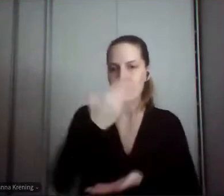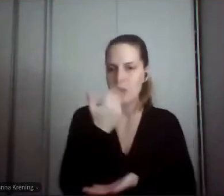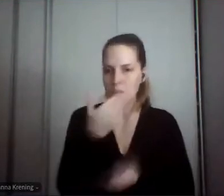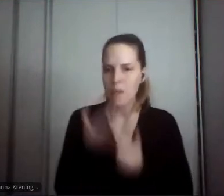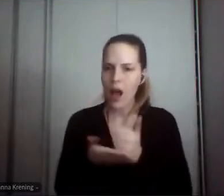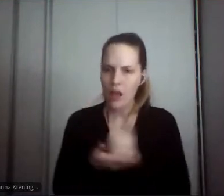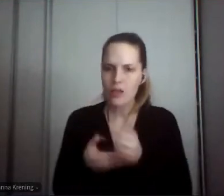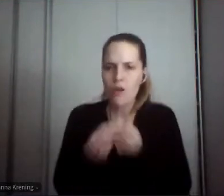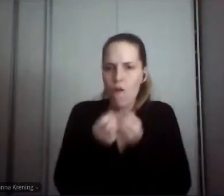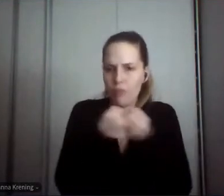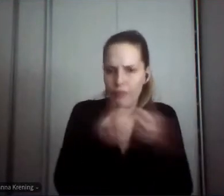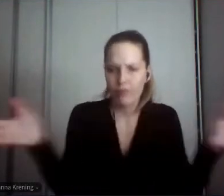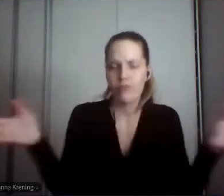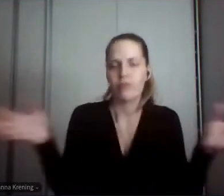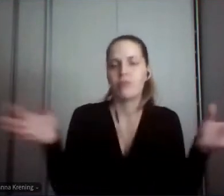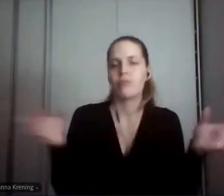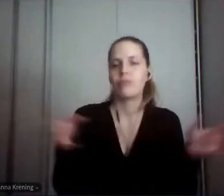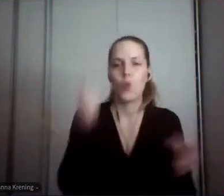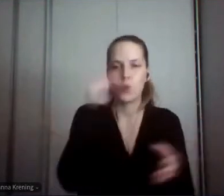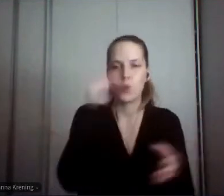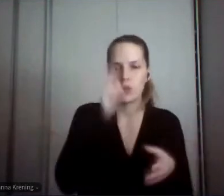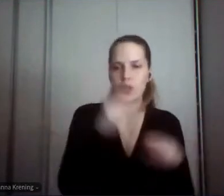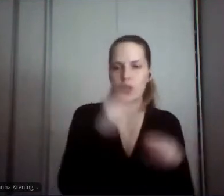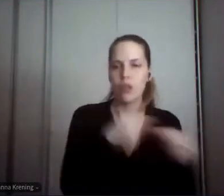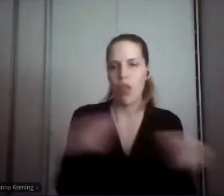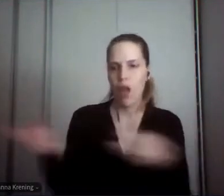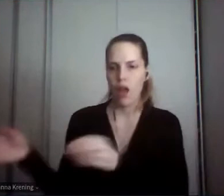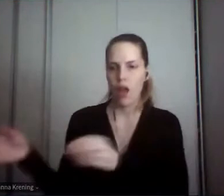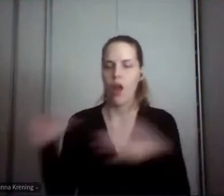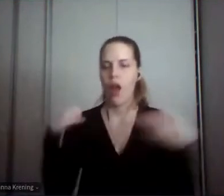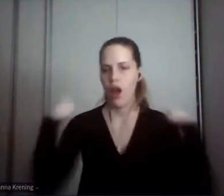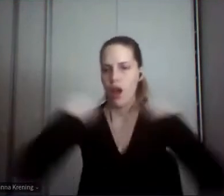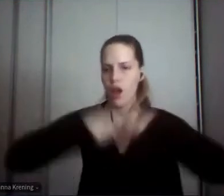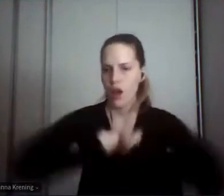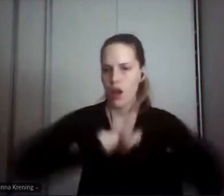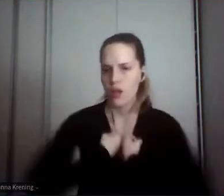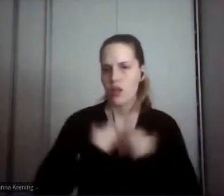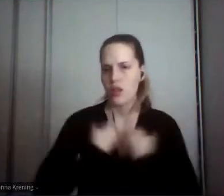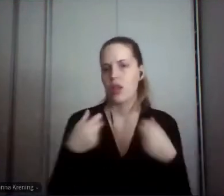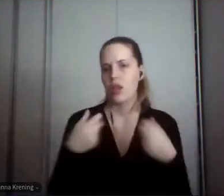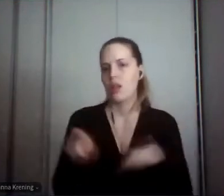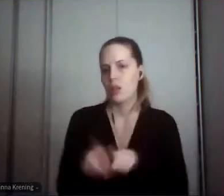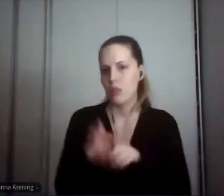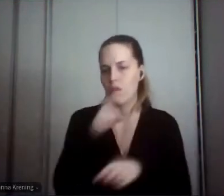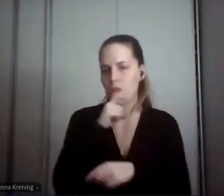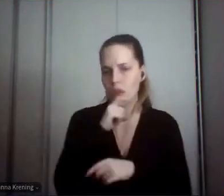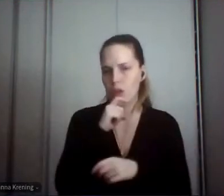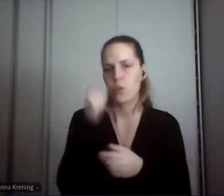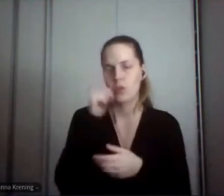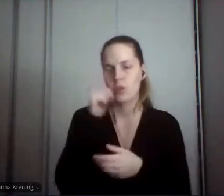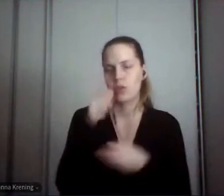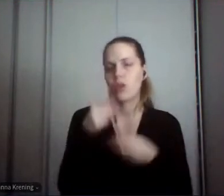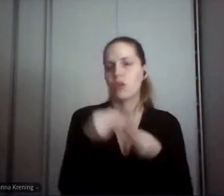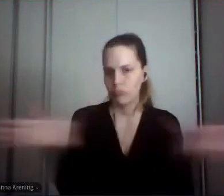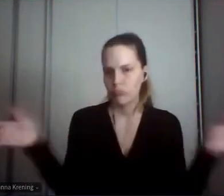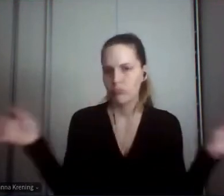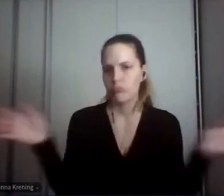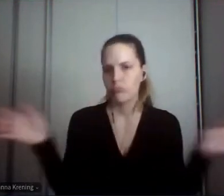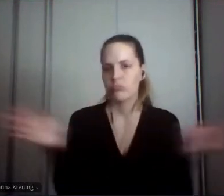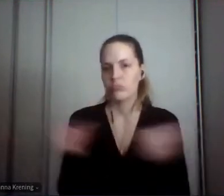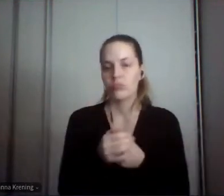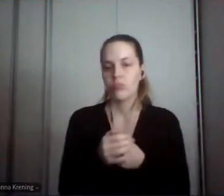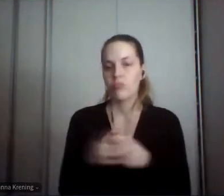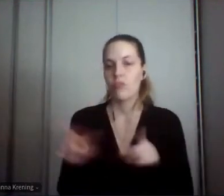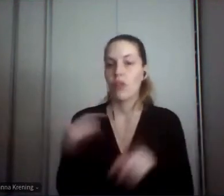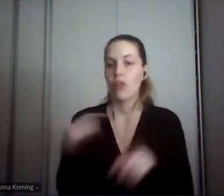chegando, nós estamos à disposição e estamos abertas para sugestões e para pensar projetos juntos